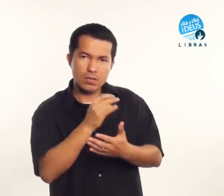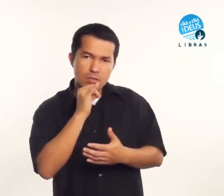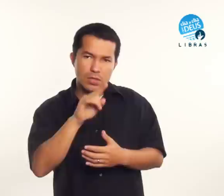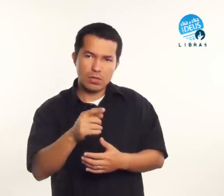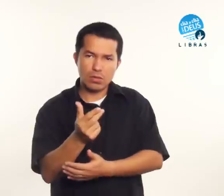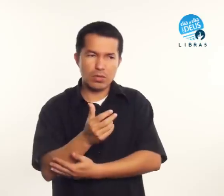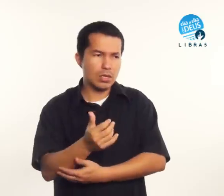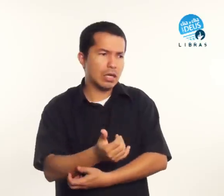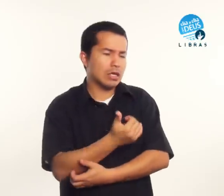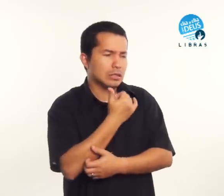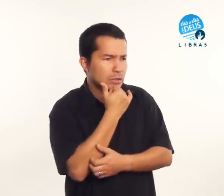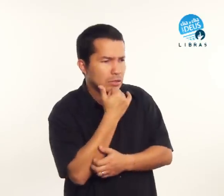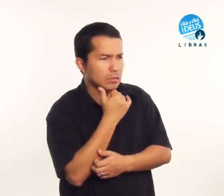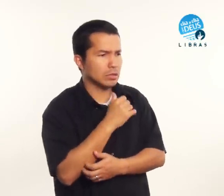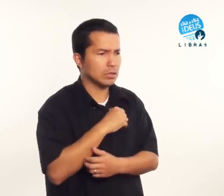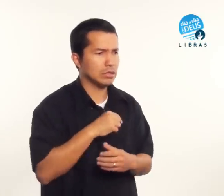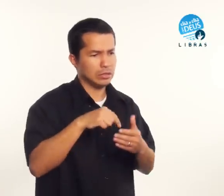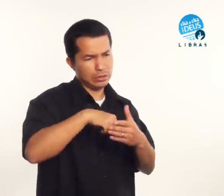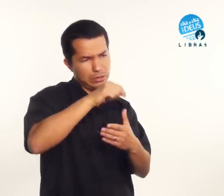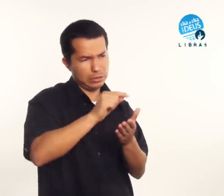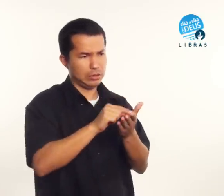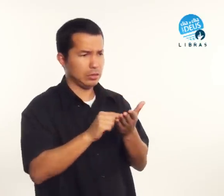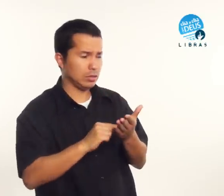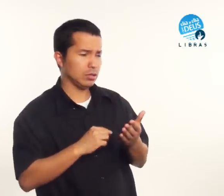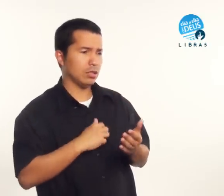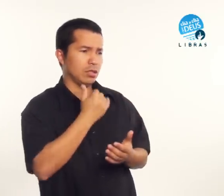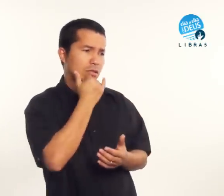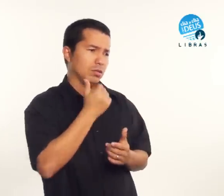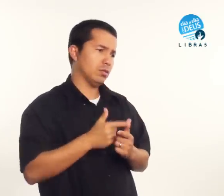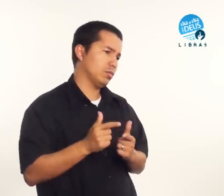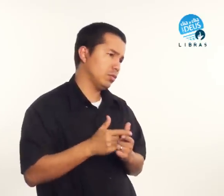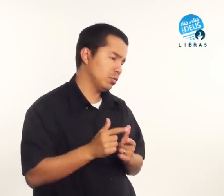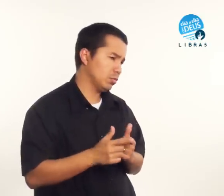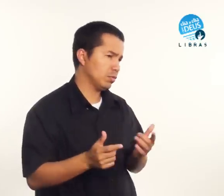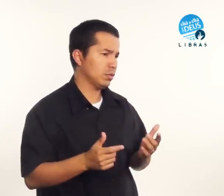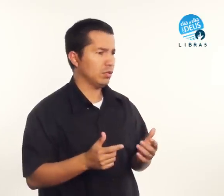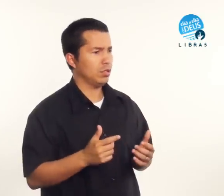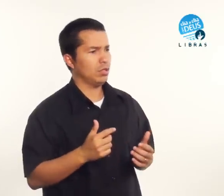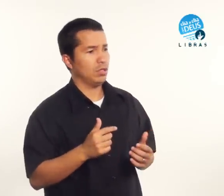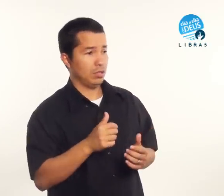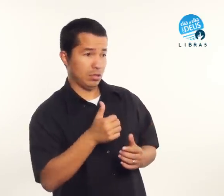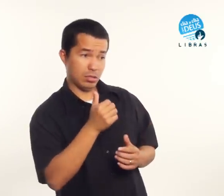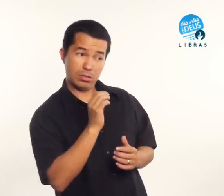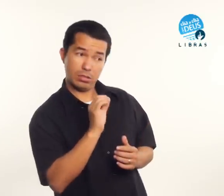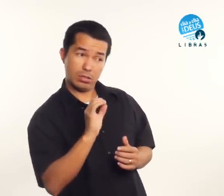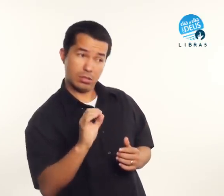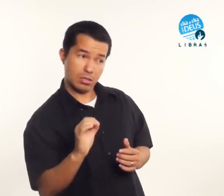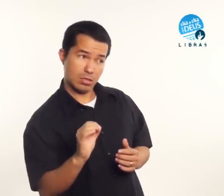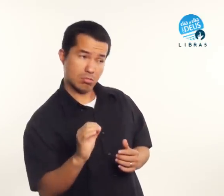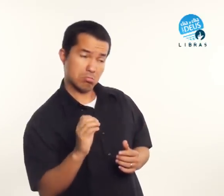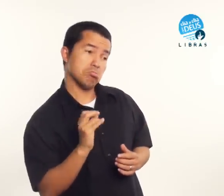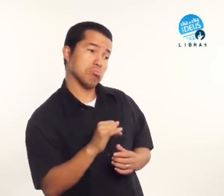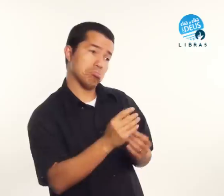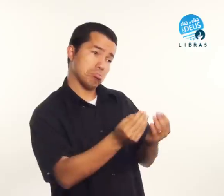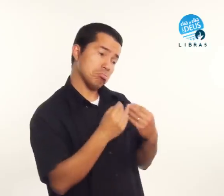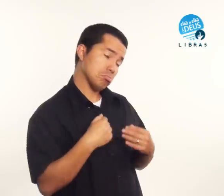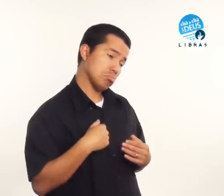a história. Tem aqui esse bilhete premiado, tem um problema para receber. Olha, ele vale 100, se você me der